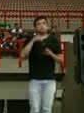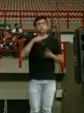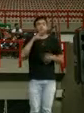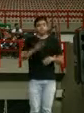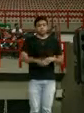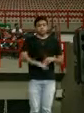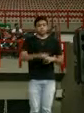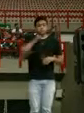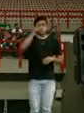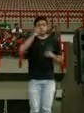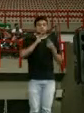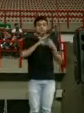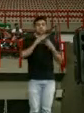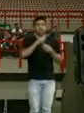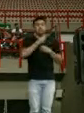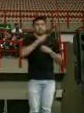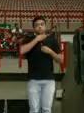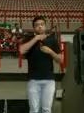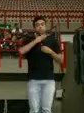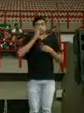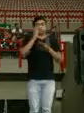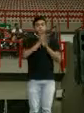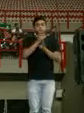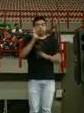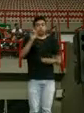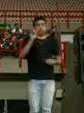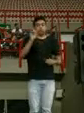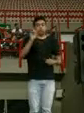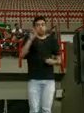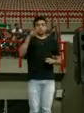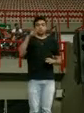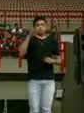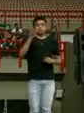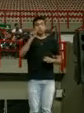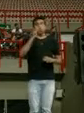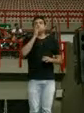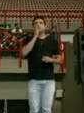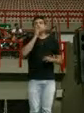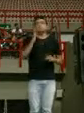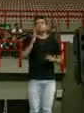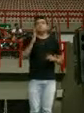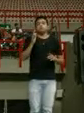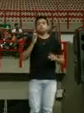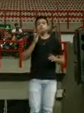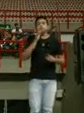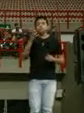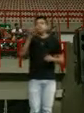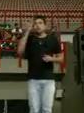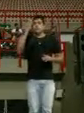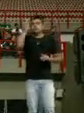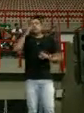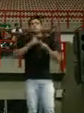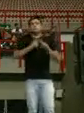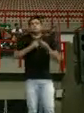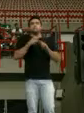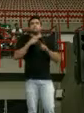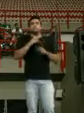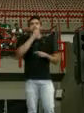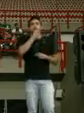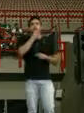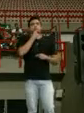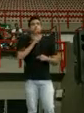hipertrofia e do alargamento causado pela testosterona, gente, Ele quer saber a corda vocal